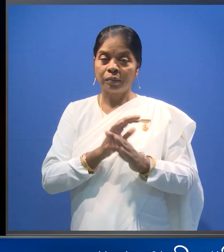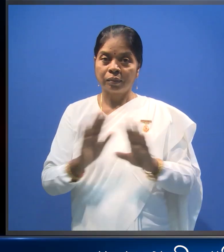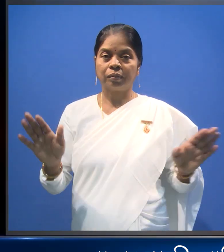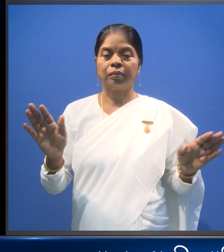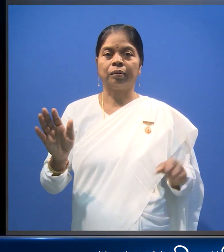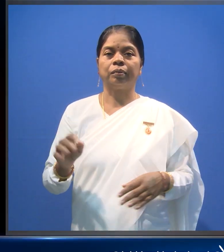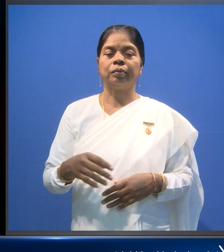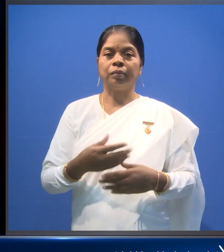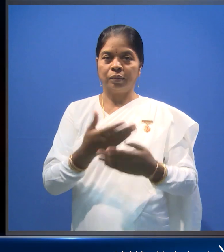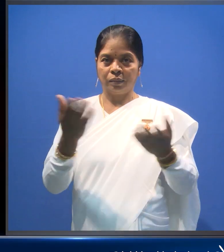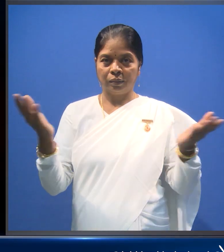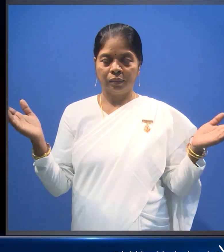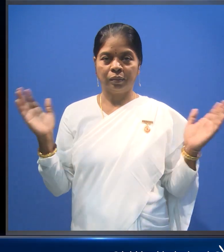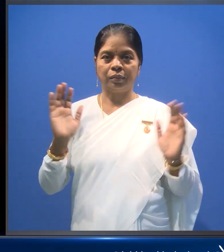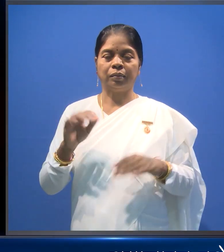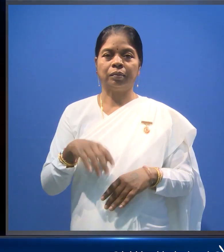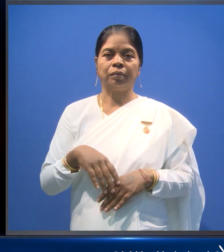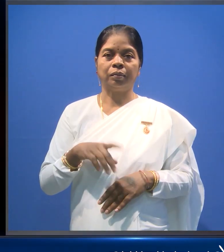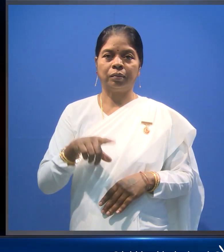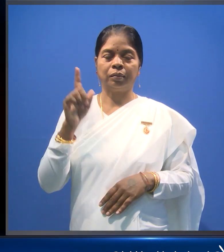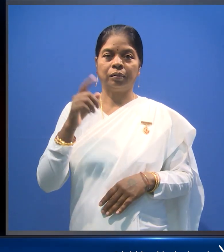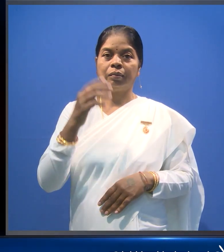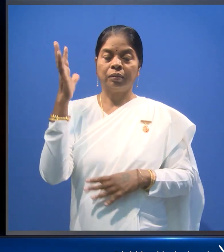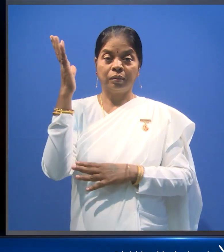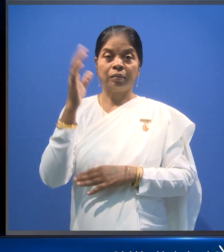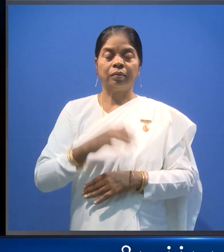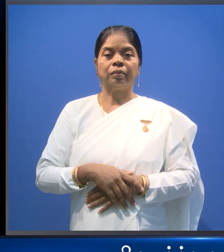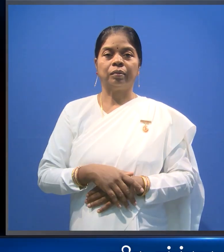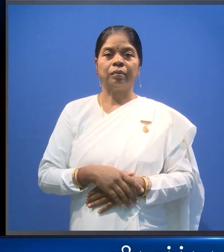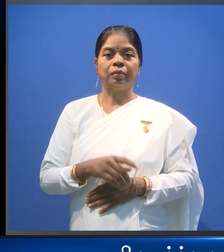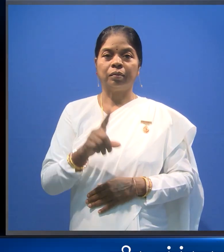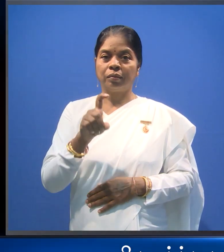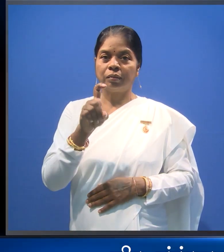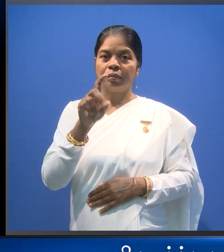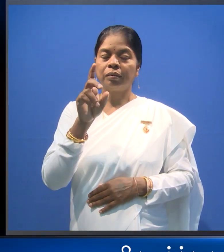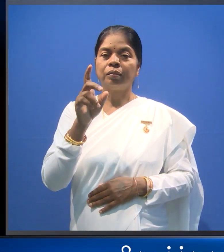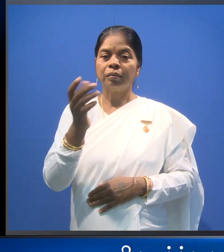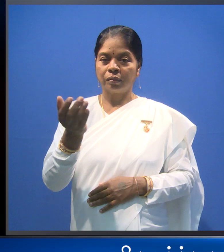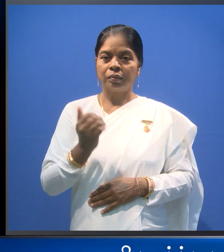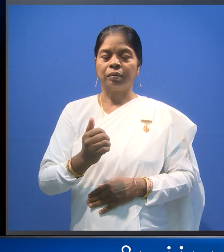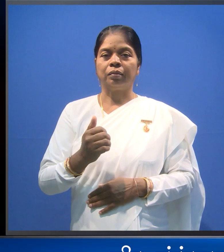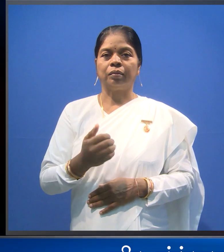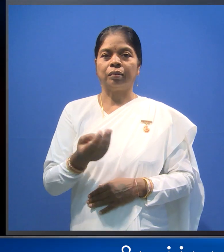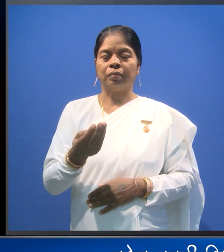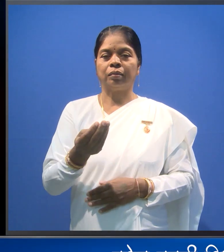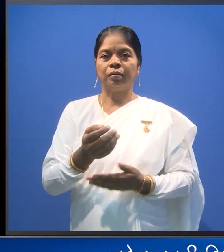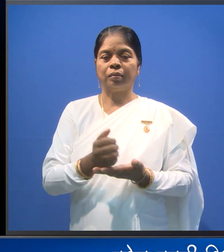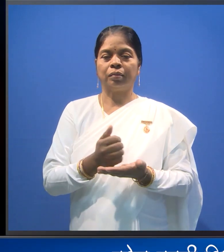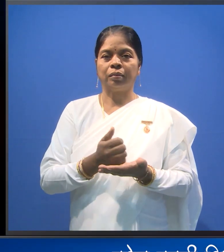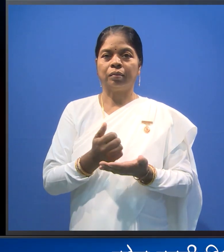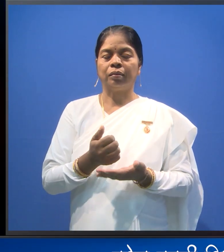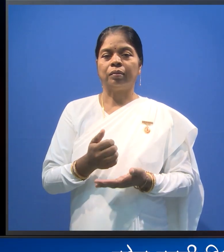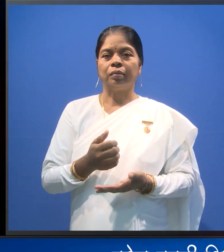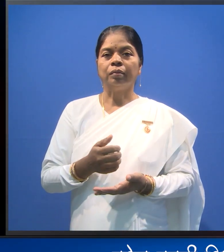तर समाजातून तसेच निसर्गाकडून, जीवजंतूंकडून देखील आपल्याला बरेच